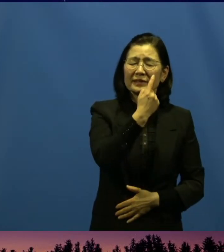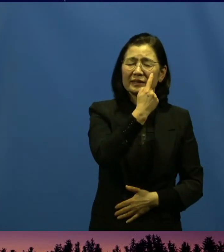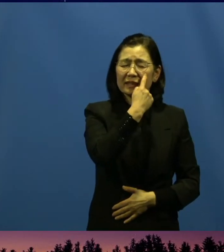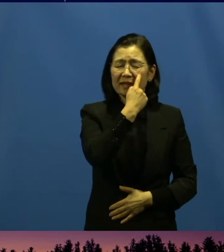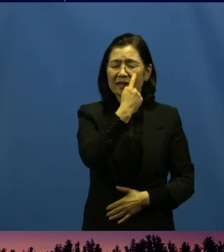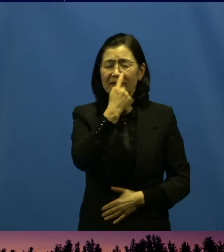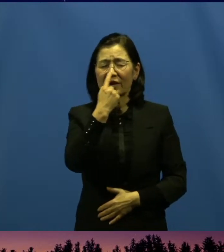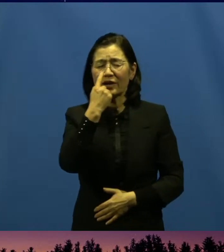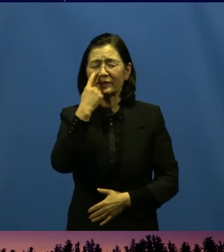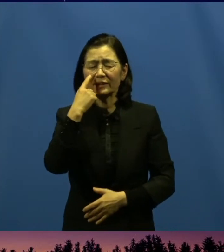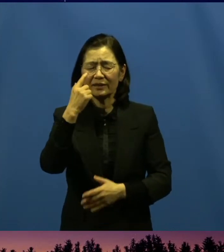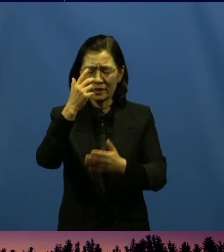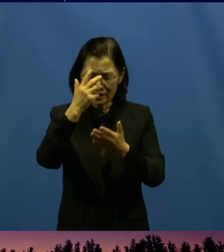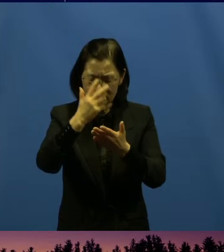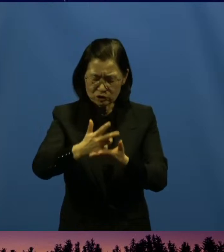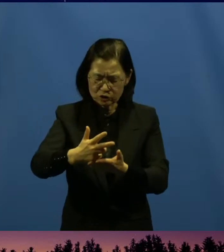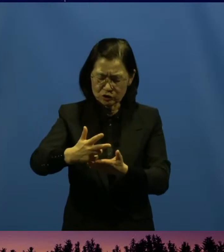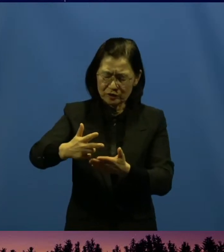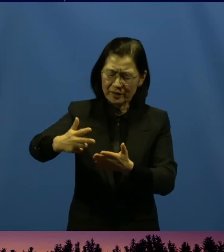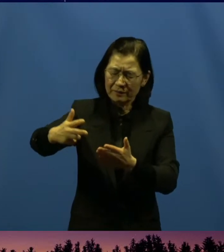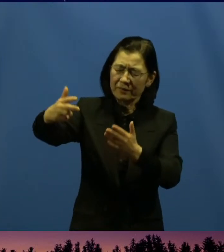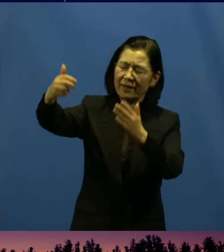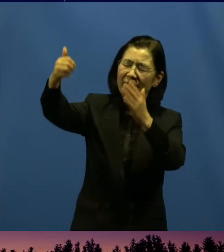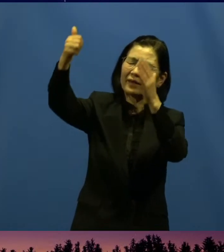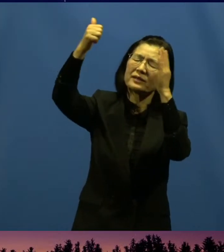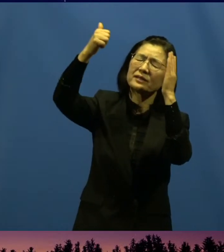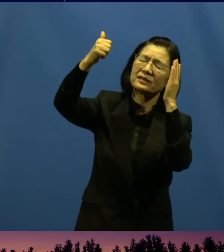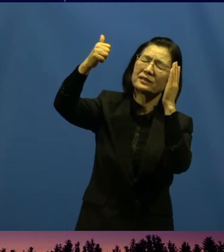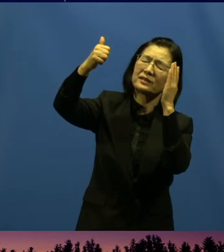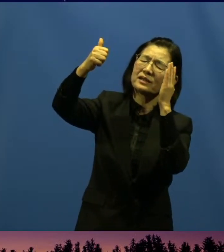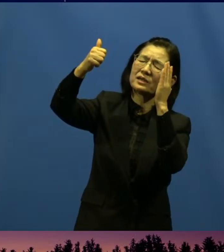모든 시선을 주님께